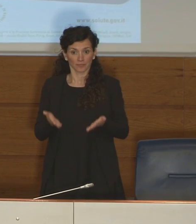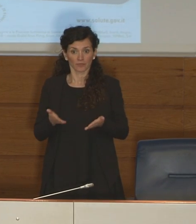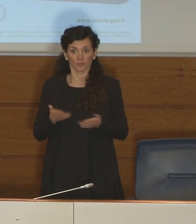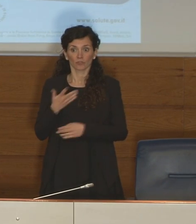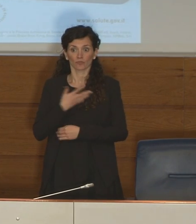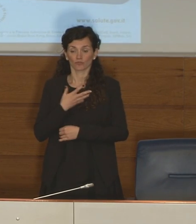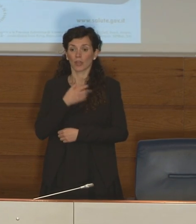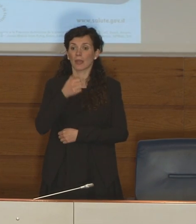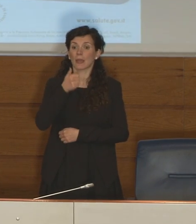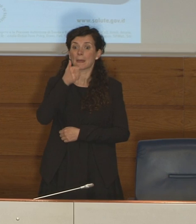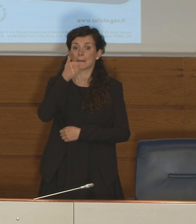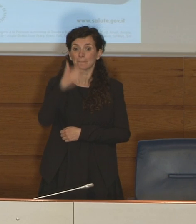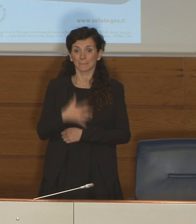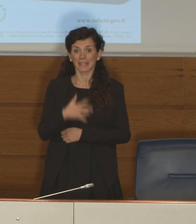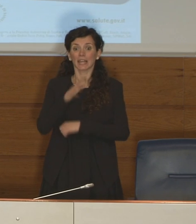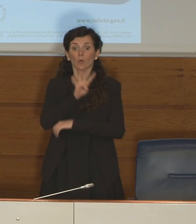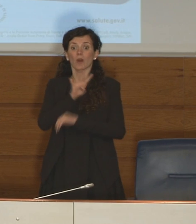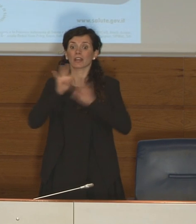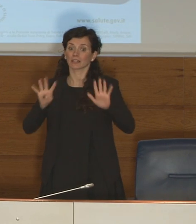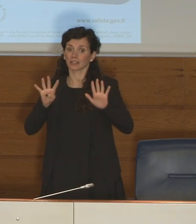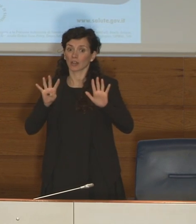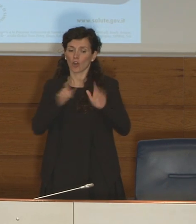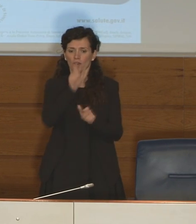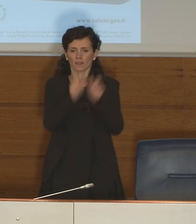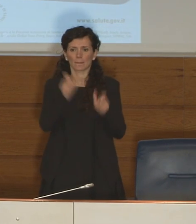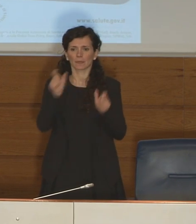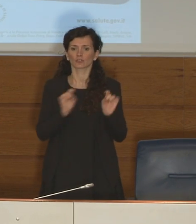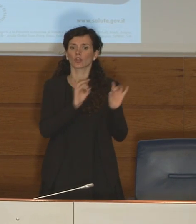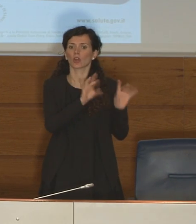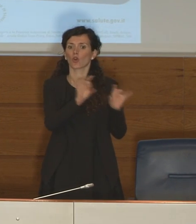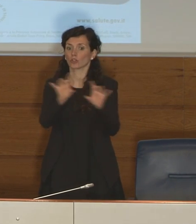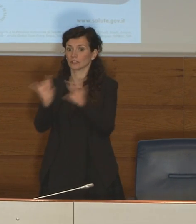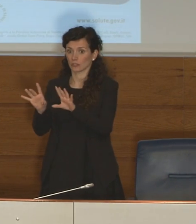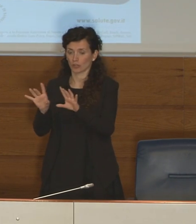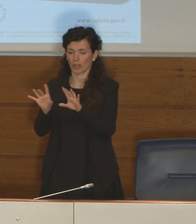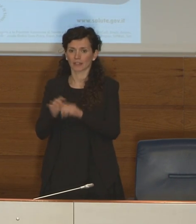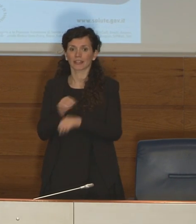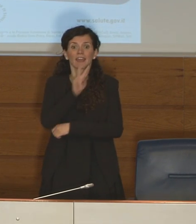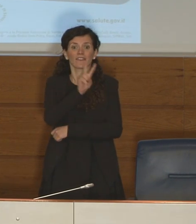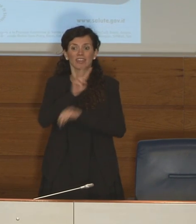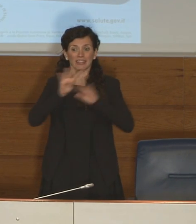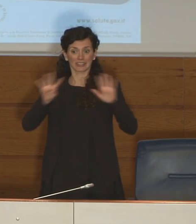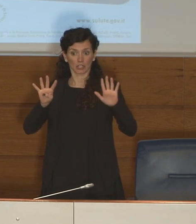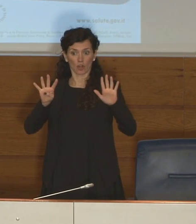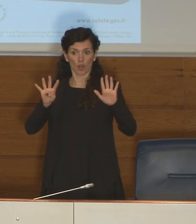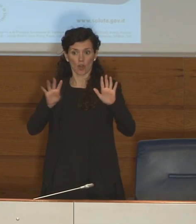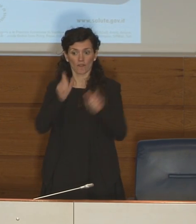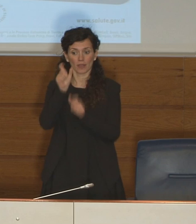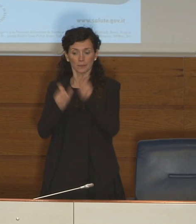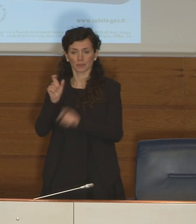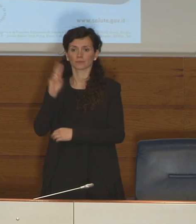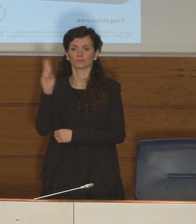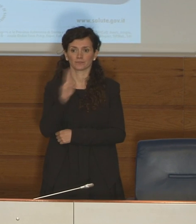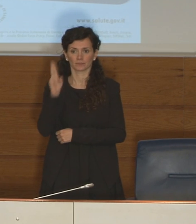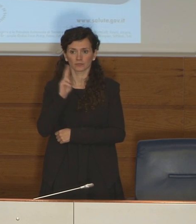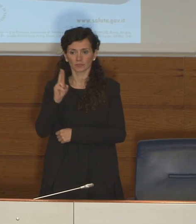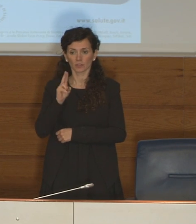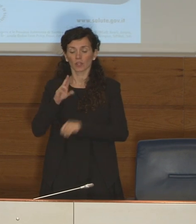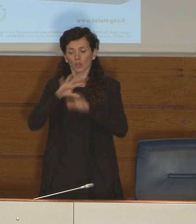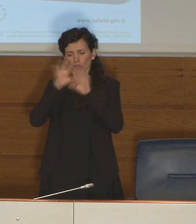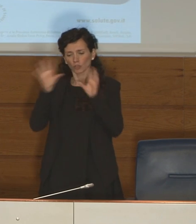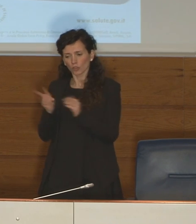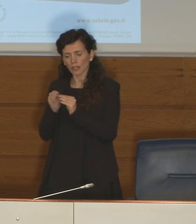1049 persone contagiate 29 decessi e in totale 50